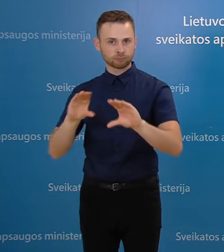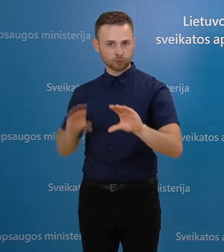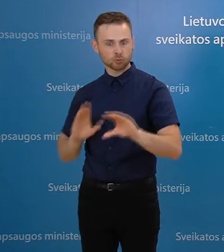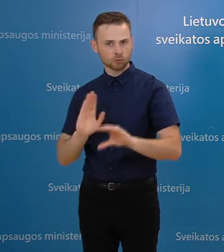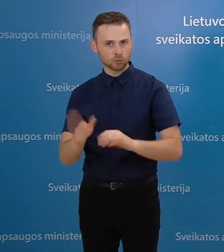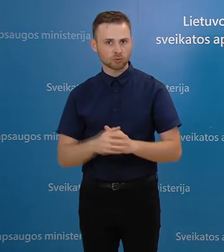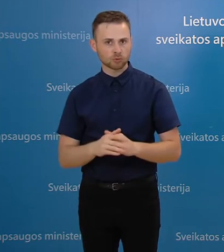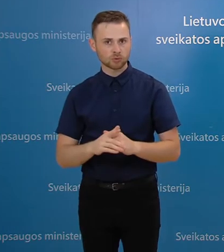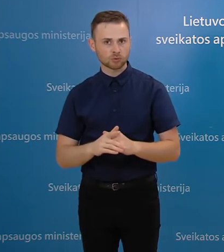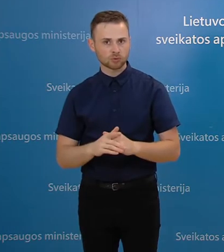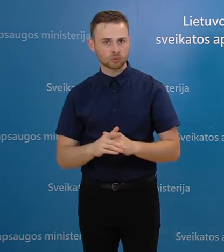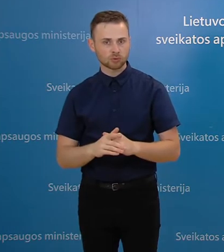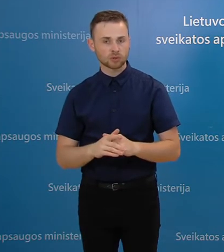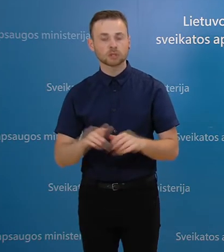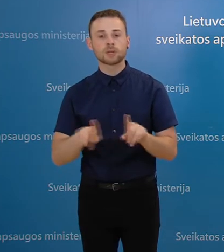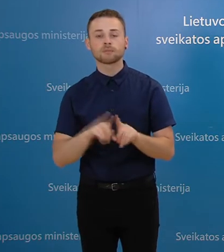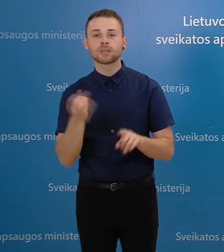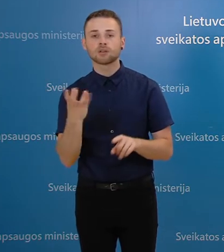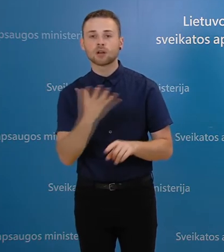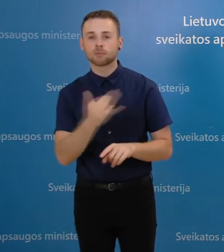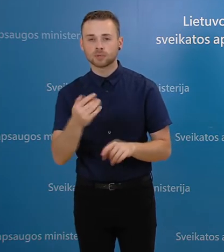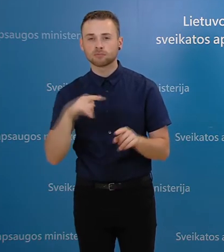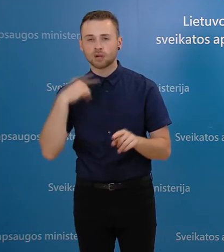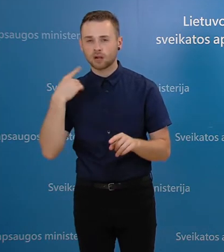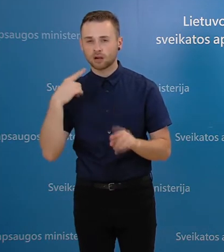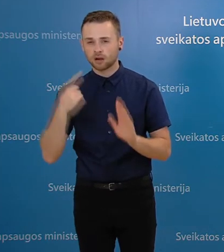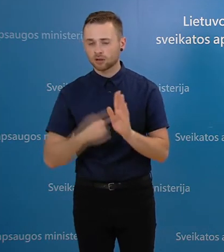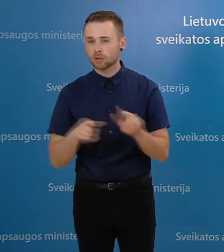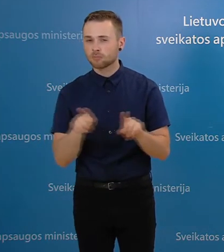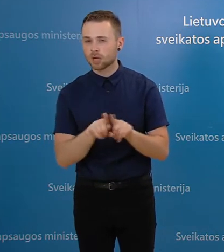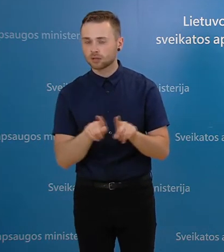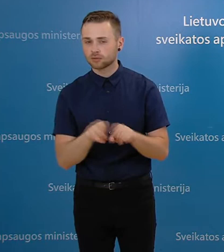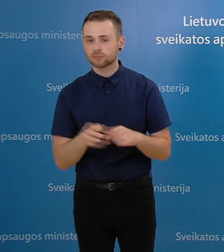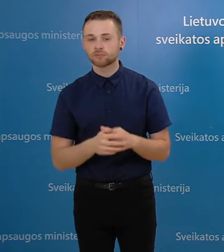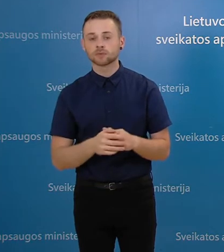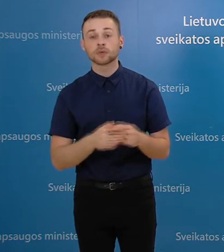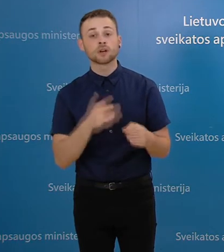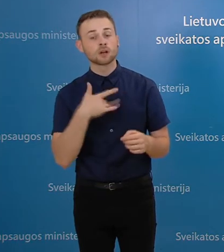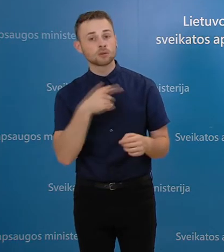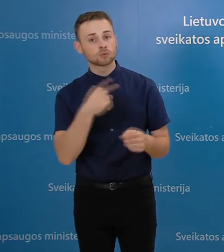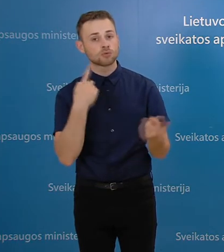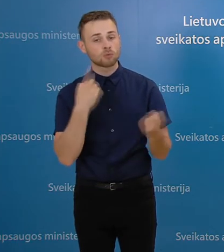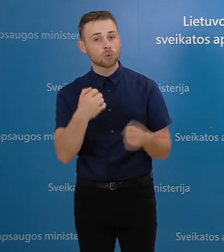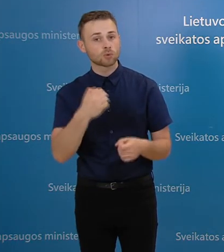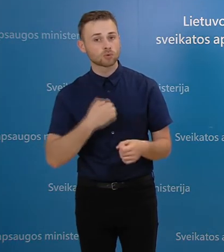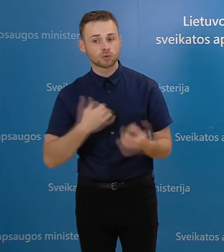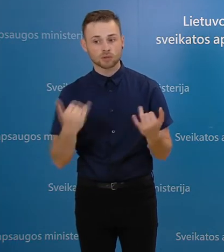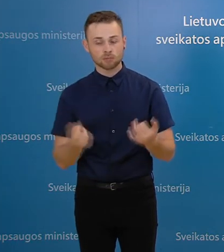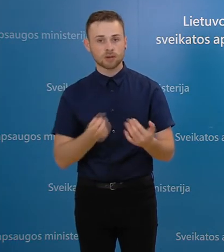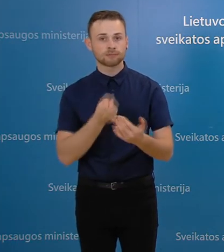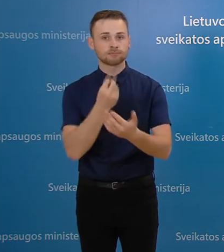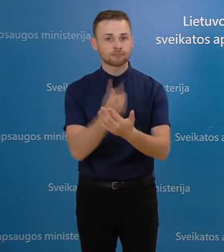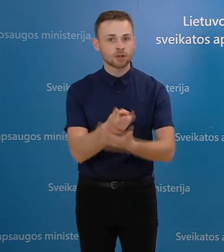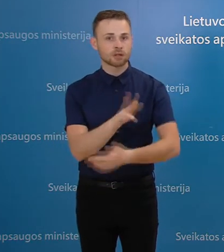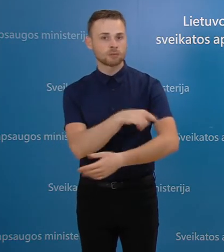iš Laurinos Vireliūnaitės 15 minučių. Gal turite duomenis, kiek gydymo įstaigų šiam momentui atnaujino